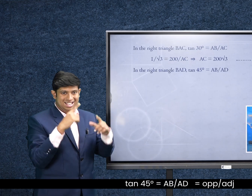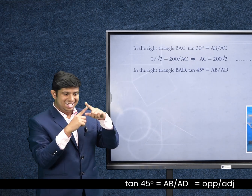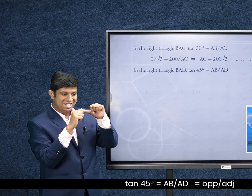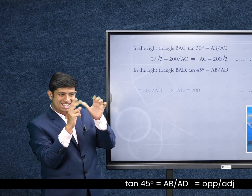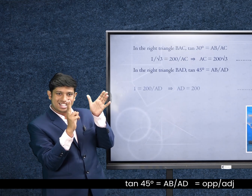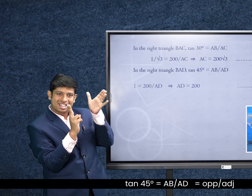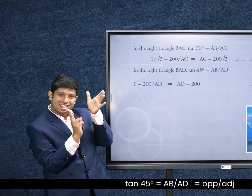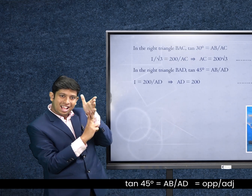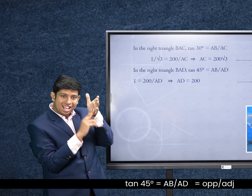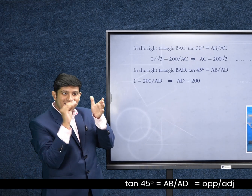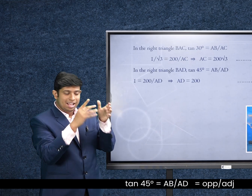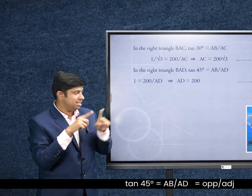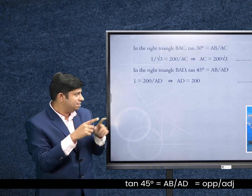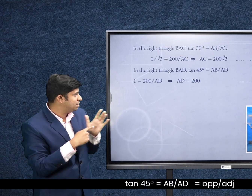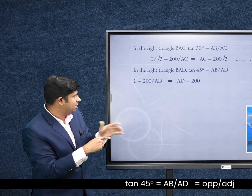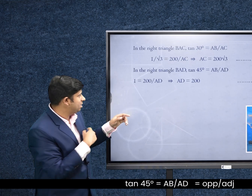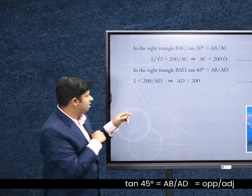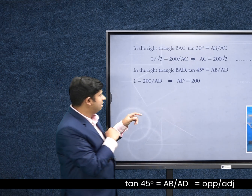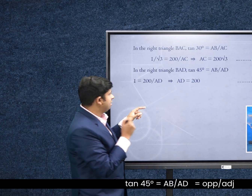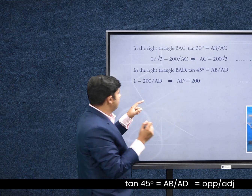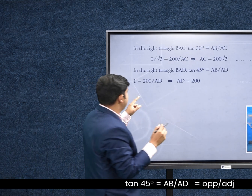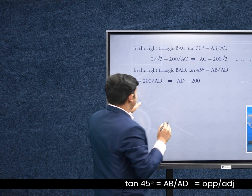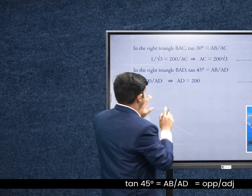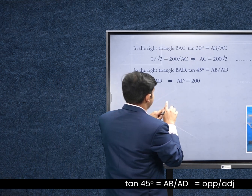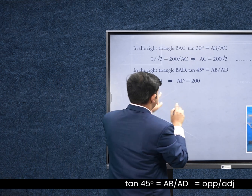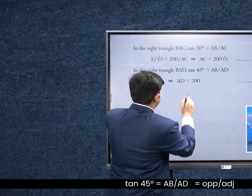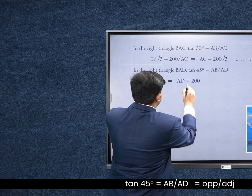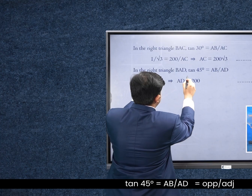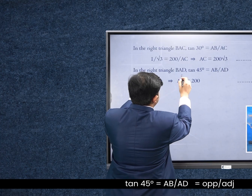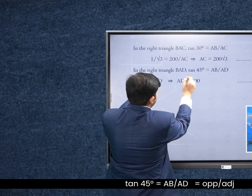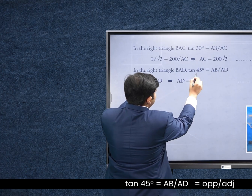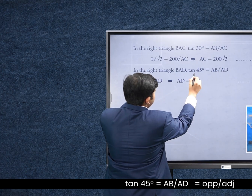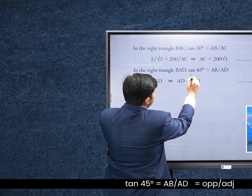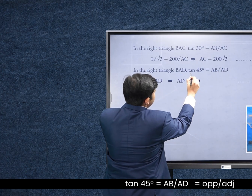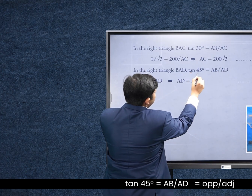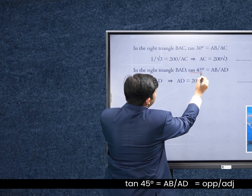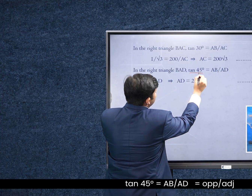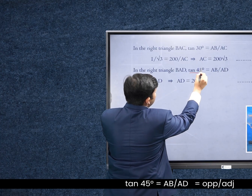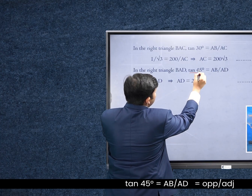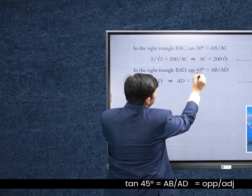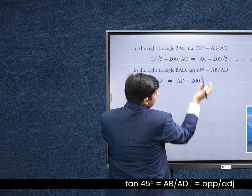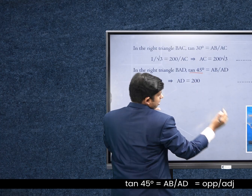टॅन 45 अंश बरोबर ए बी छेद ए डी बरोबर ऑप छेद ए डी जे.